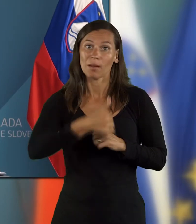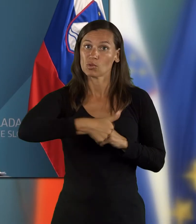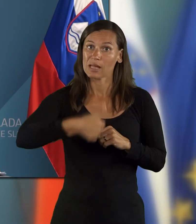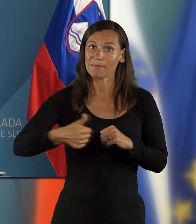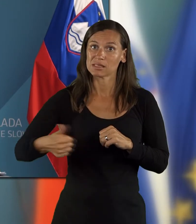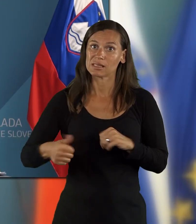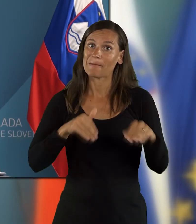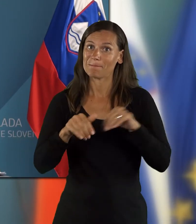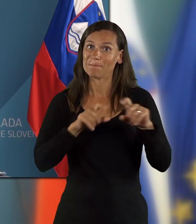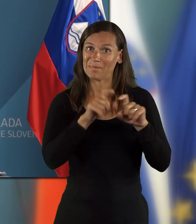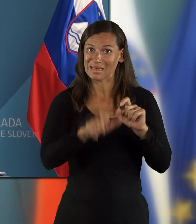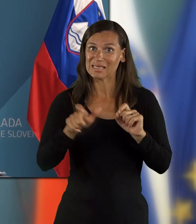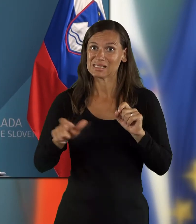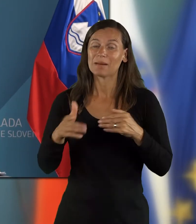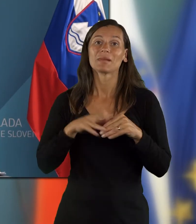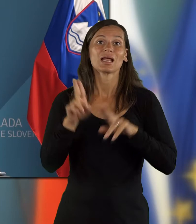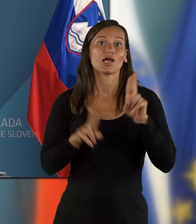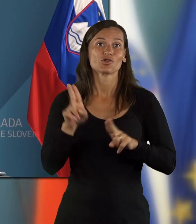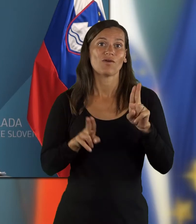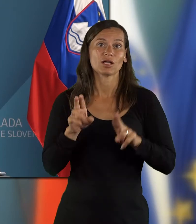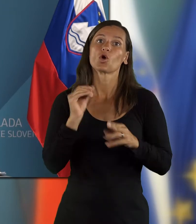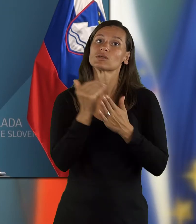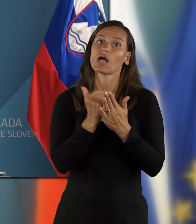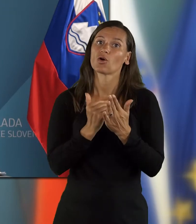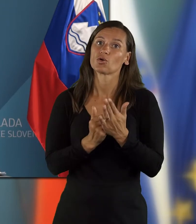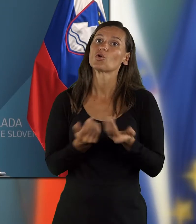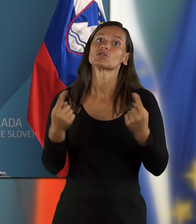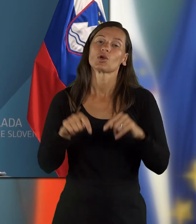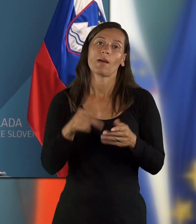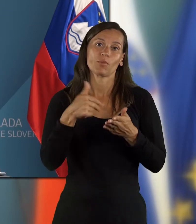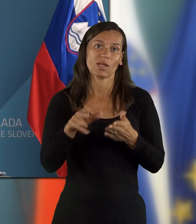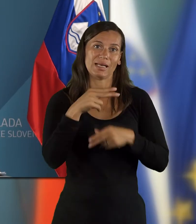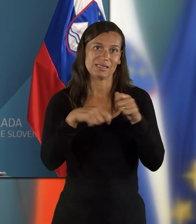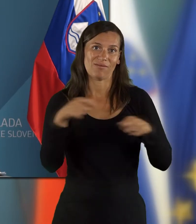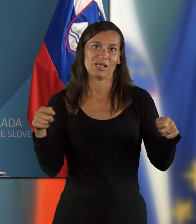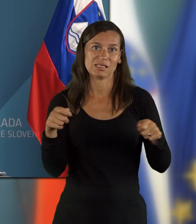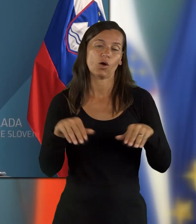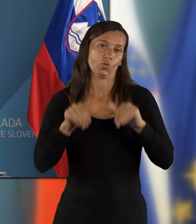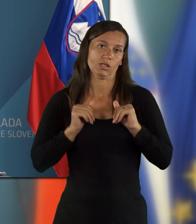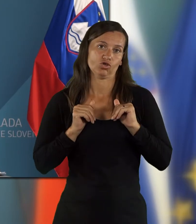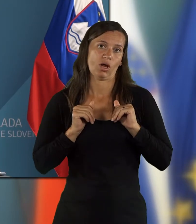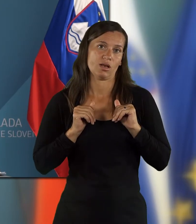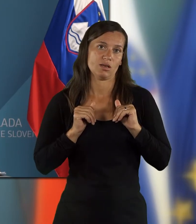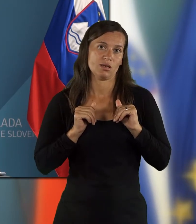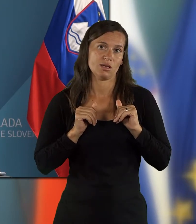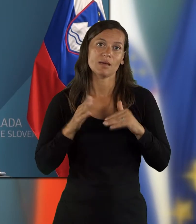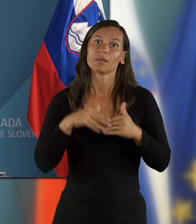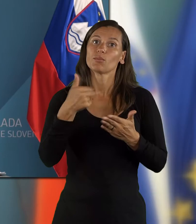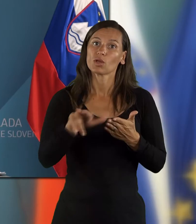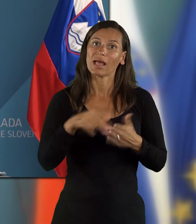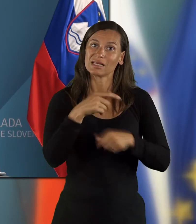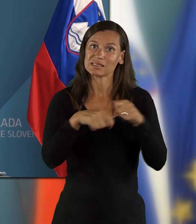proti. Posamezni ministri so se pri glasovanju o zakonu oziroma o prodajnih zavezah